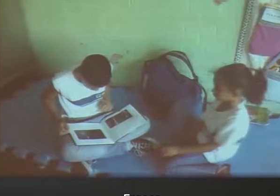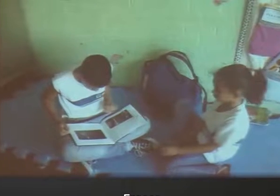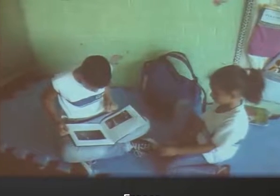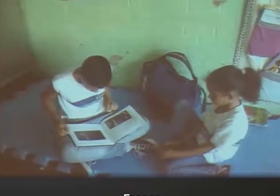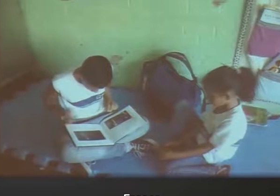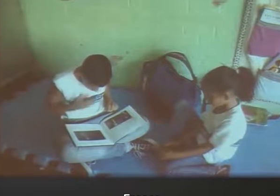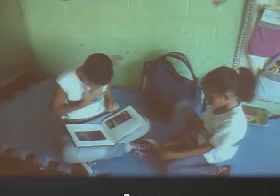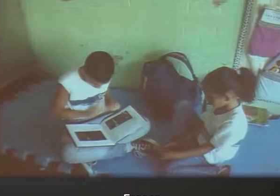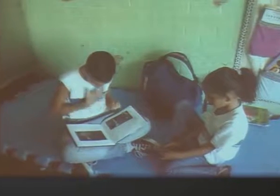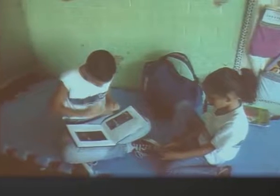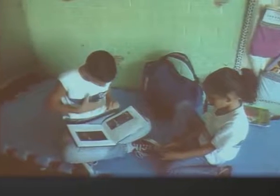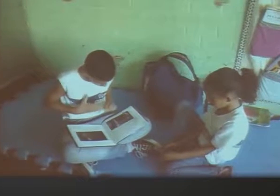Frases.